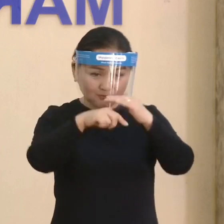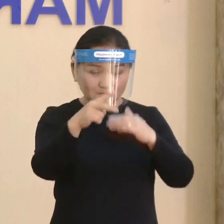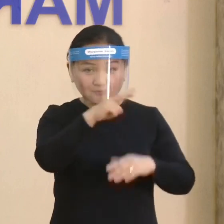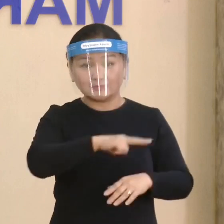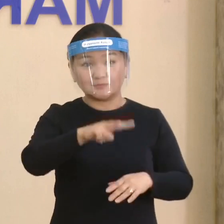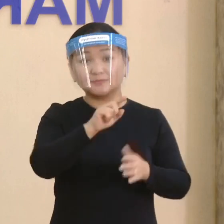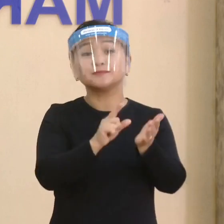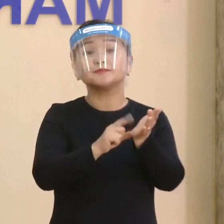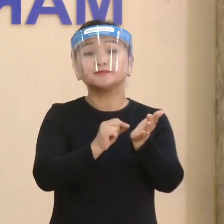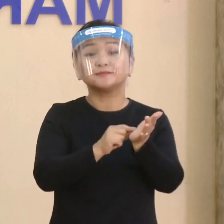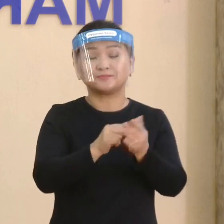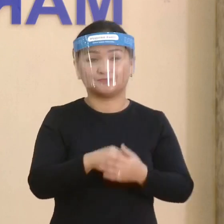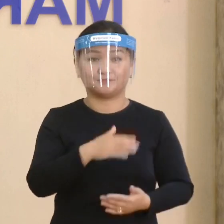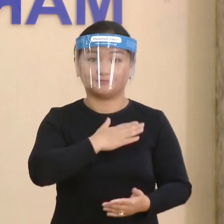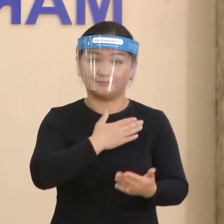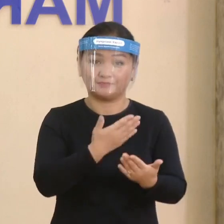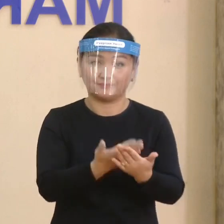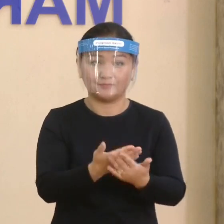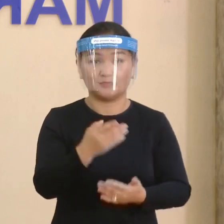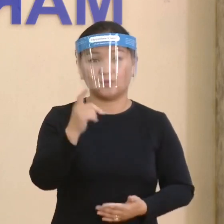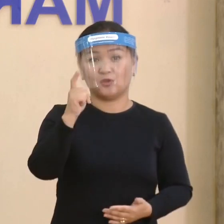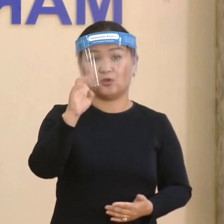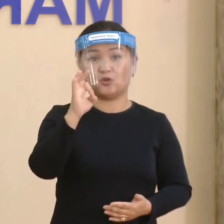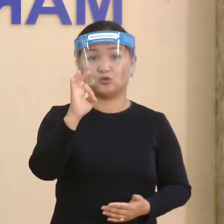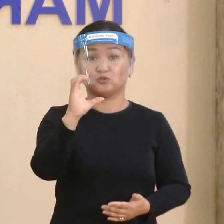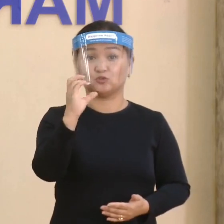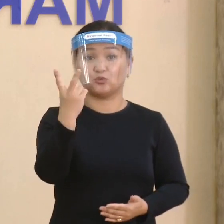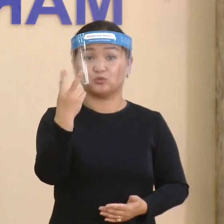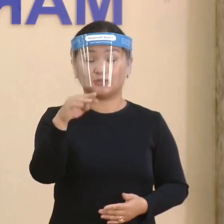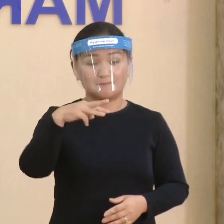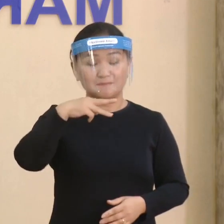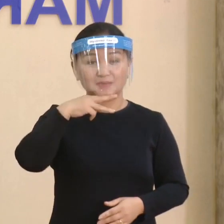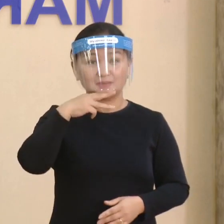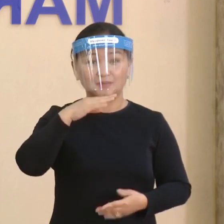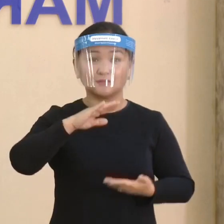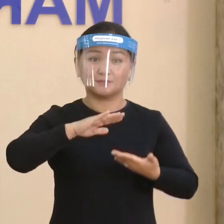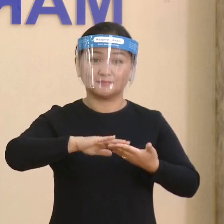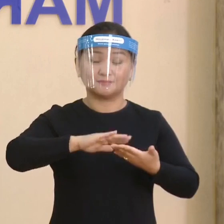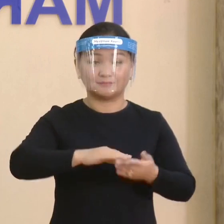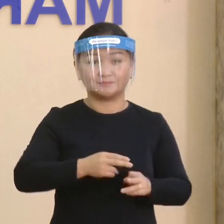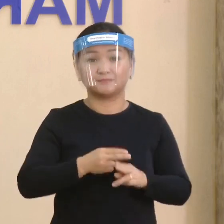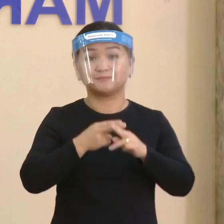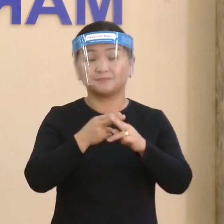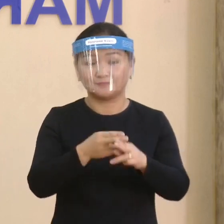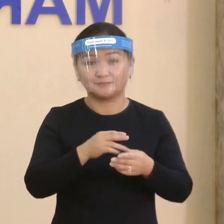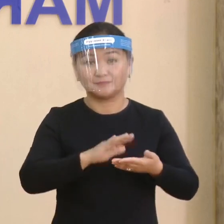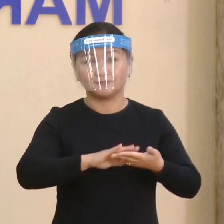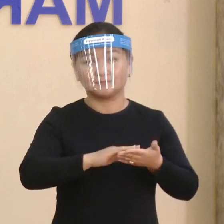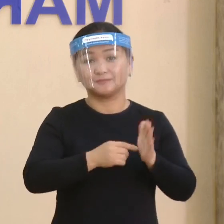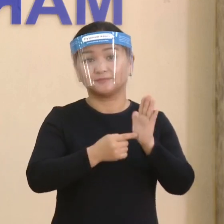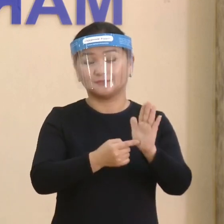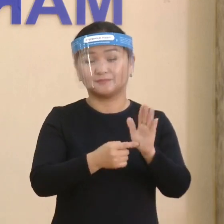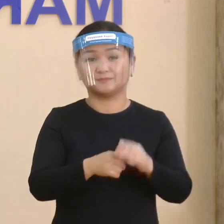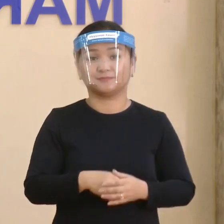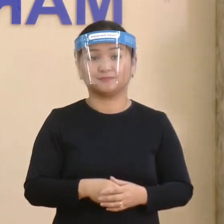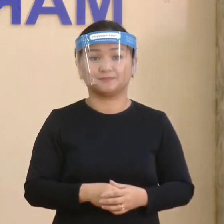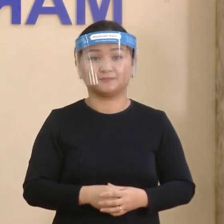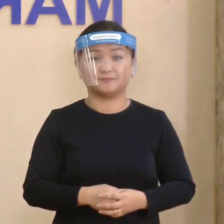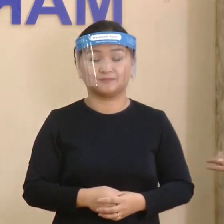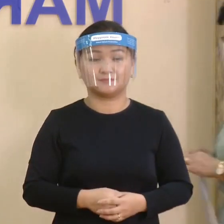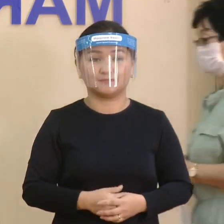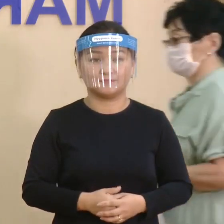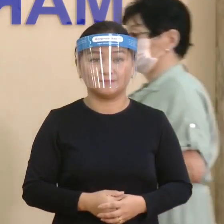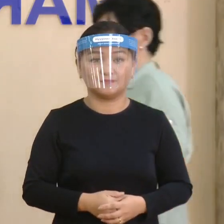Баярлалаа. Одоо ингээ халдварт өвчин судлалын үндэсний төвийн тусламж үйлчилгээний талаарх мэдээллийг амсалмаа дарга